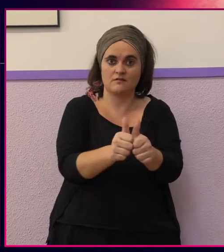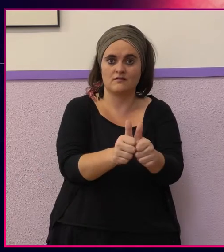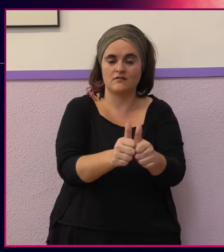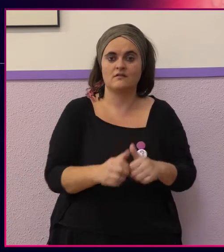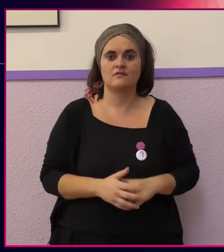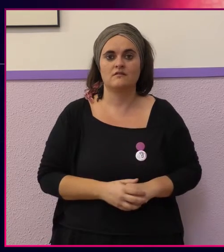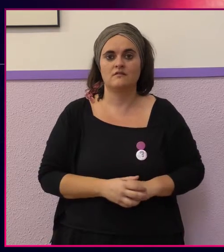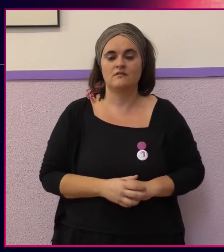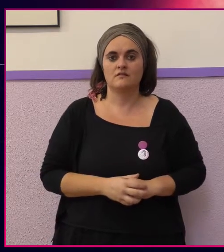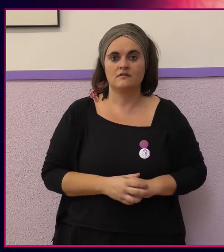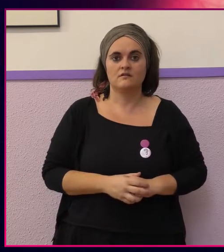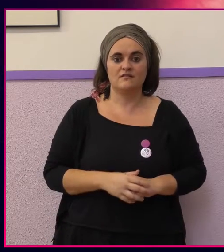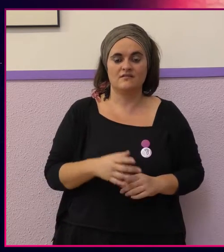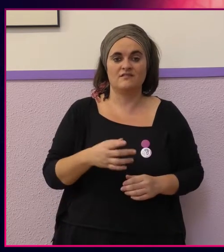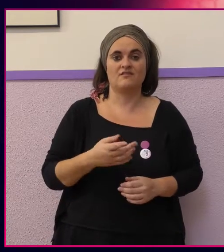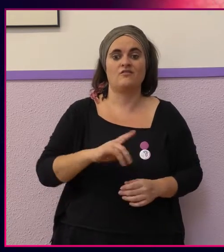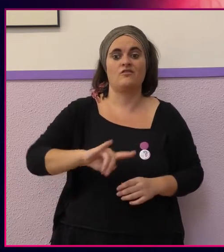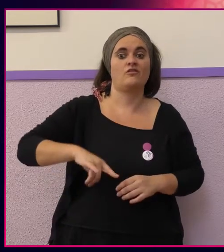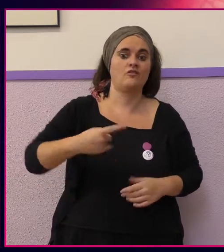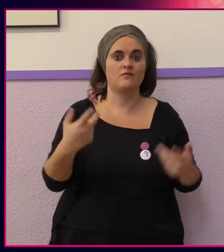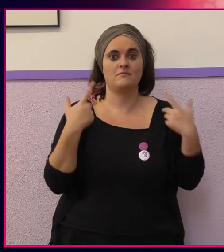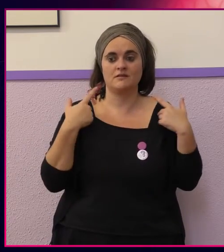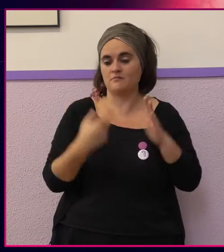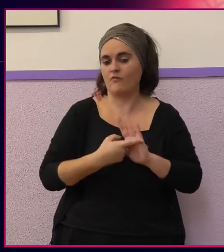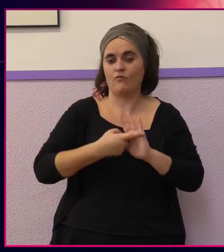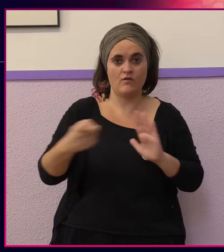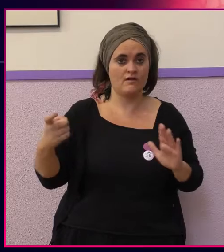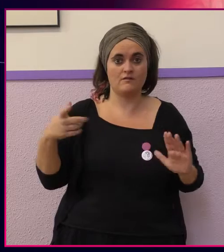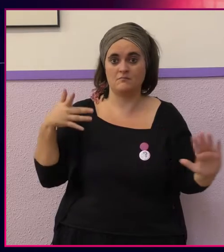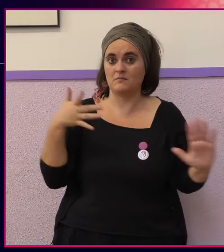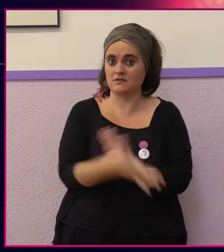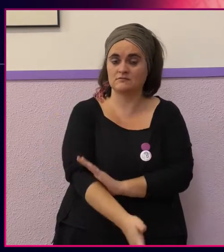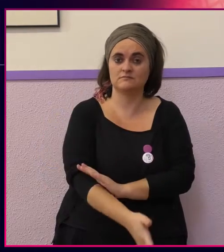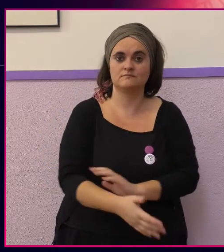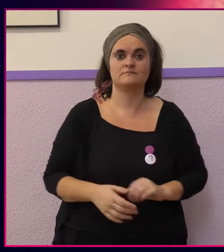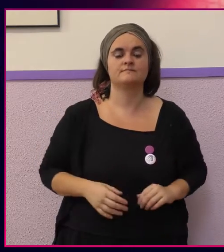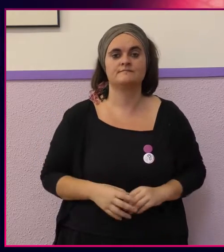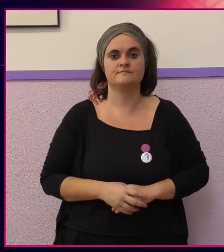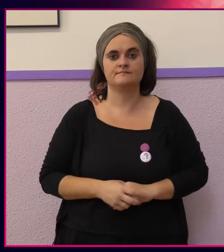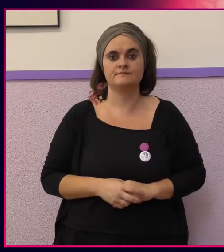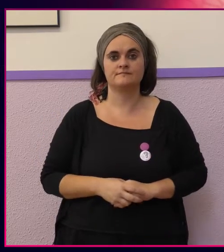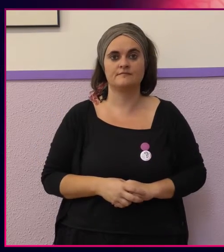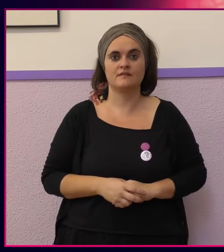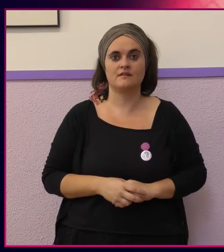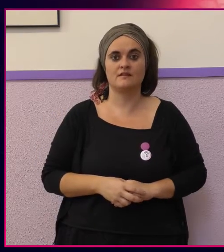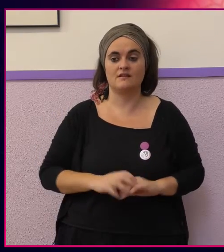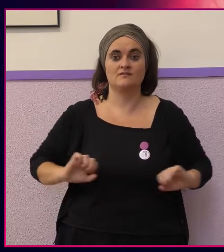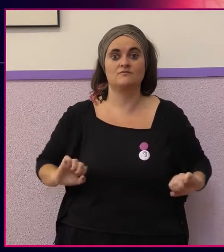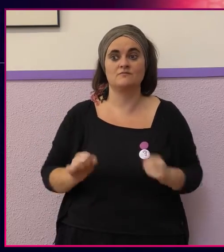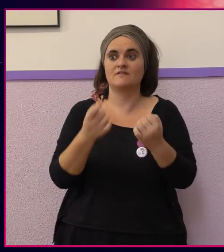el relato de las supervivientes niñas niños y mujeres debe ser considerado como prueba de maltrato y